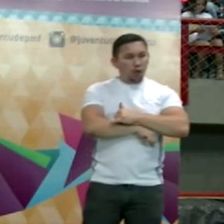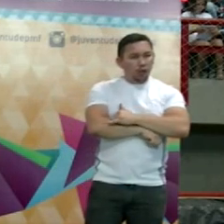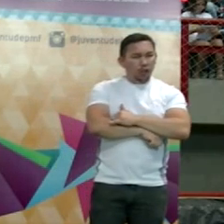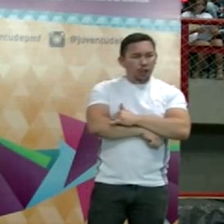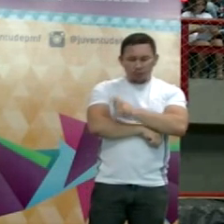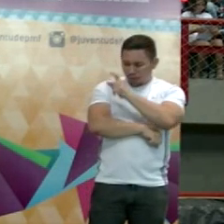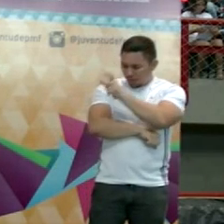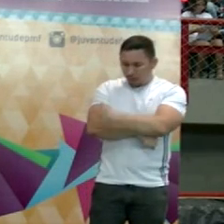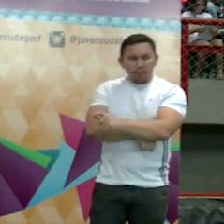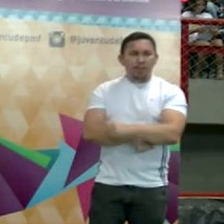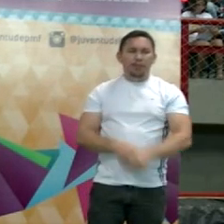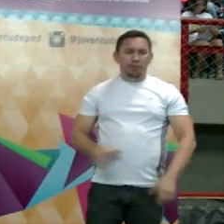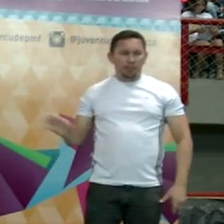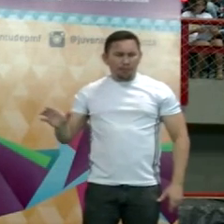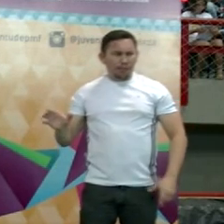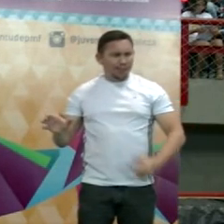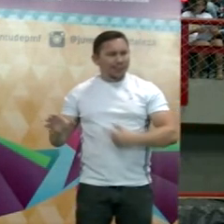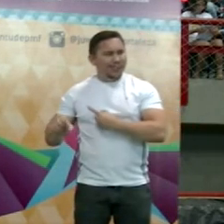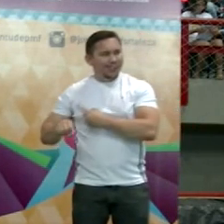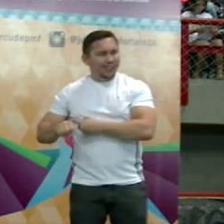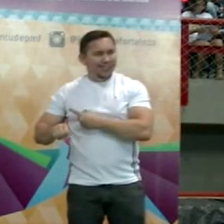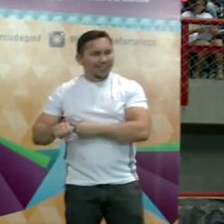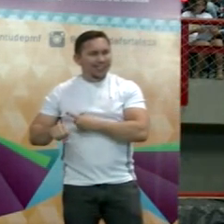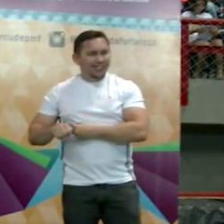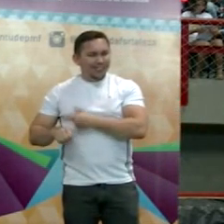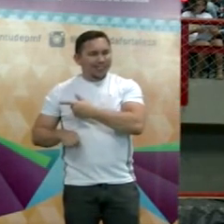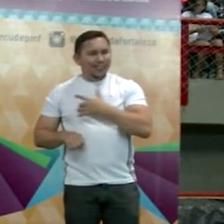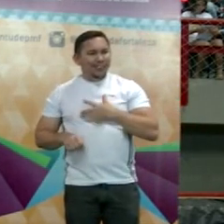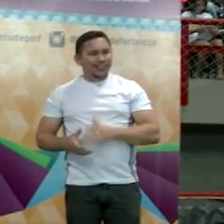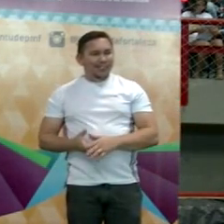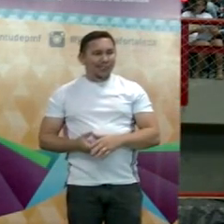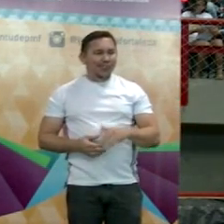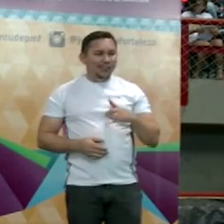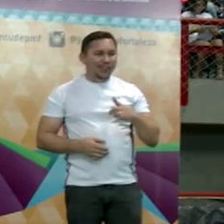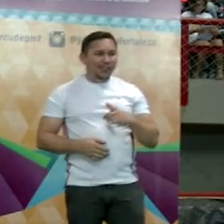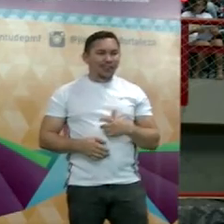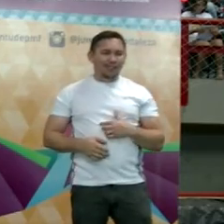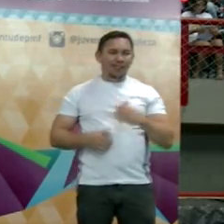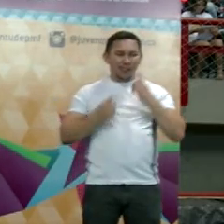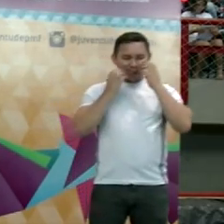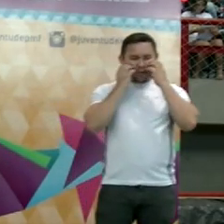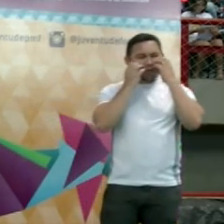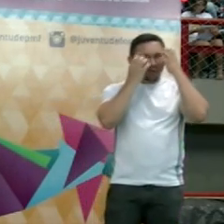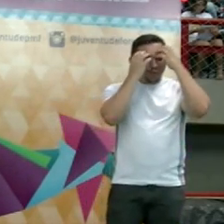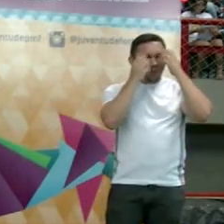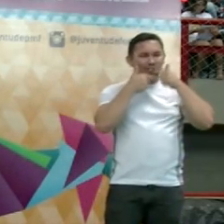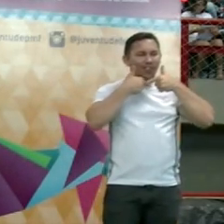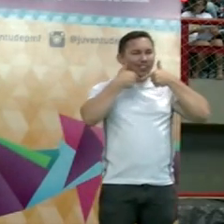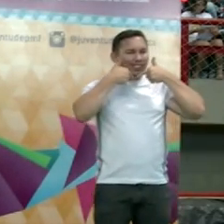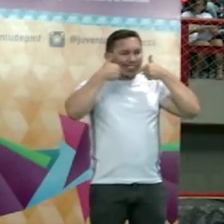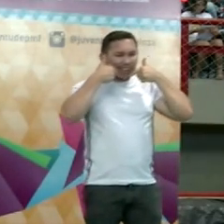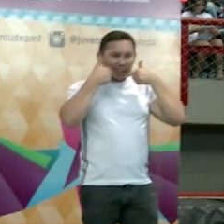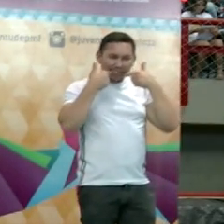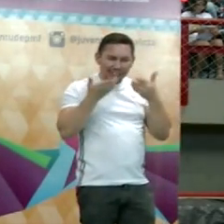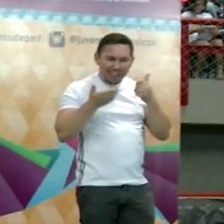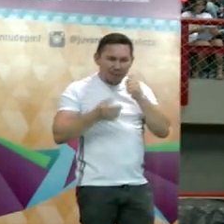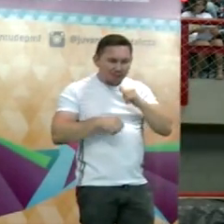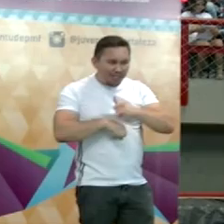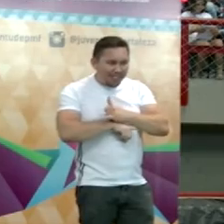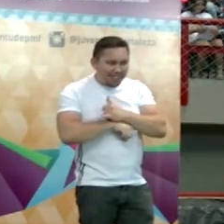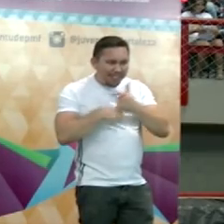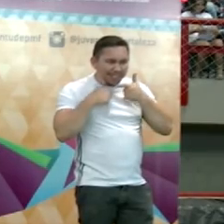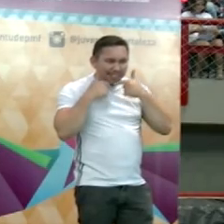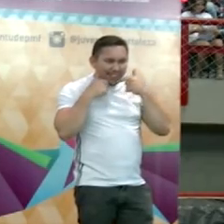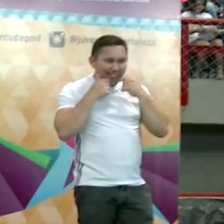gordinhas, mas são todas durinhas. Veja como as pessoas mais cheinhas, elas têm um rosto bonito, elas são mais simpáticas. Elas